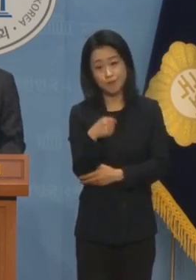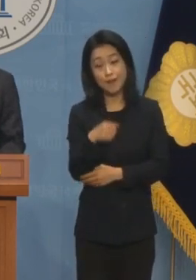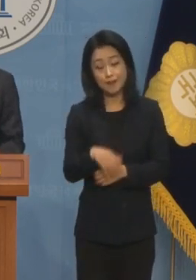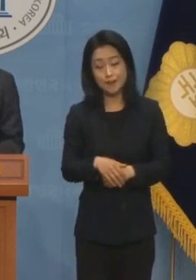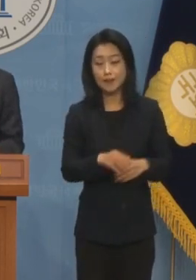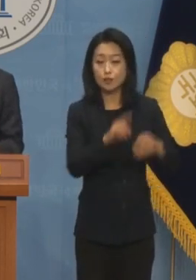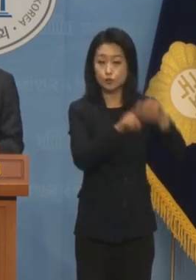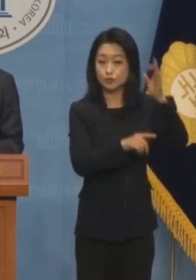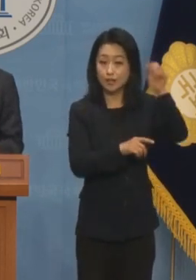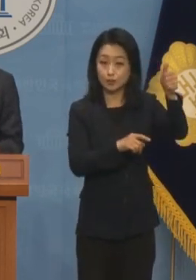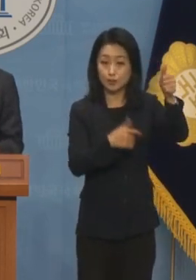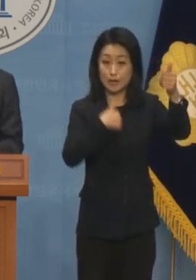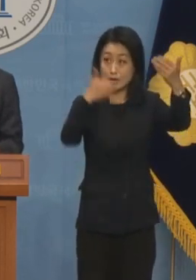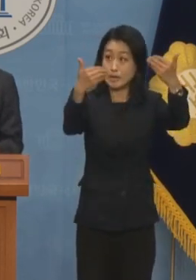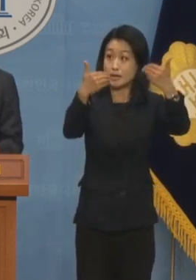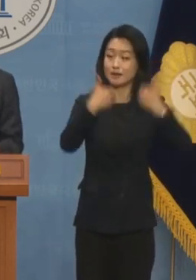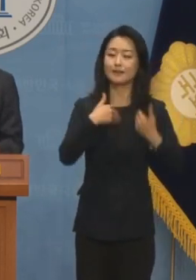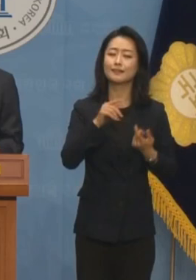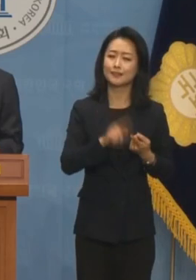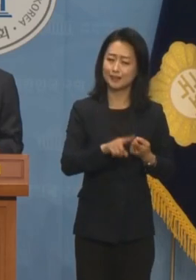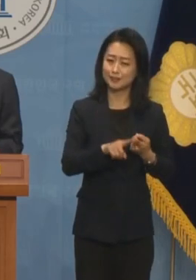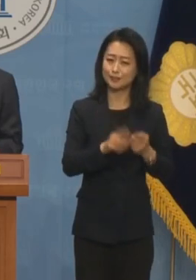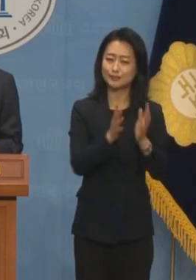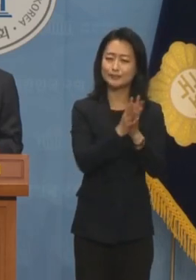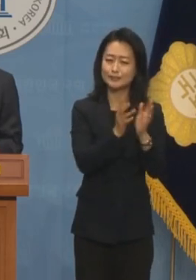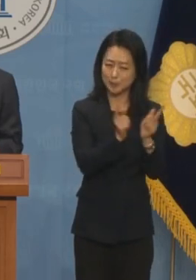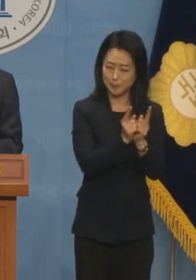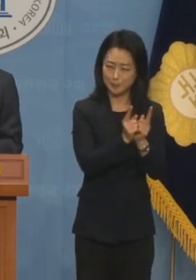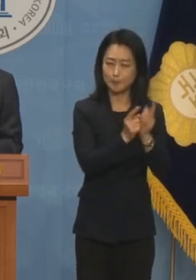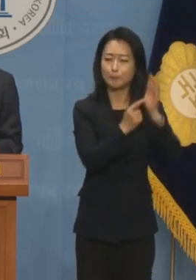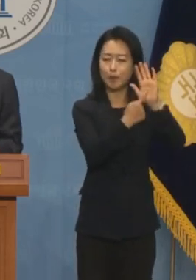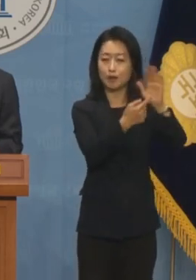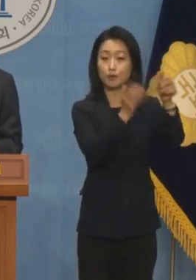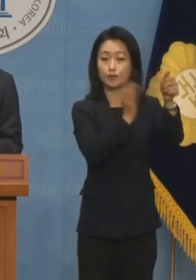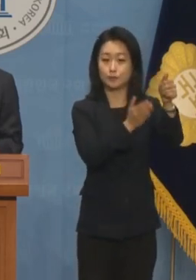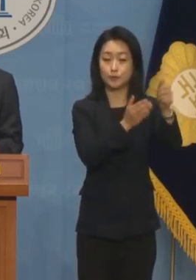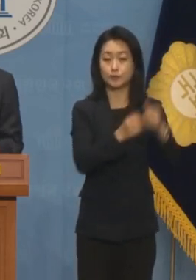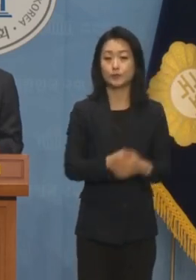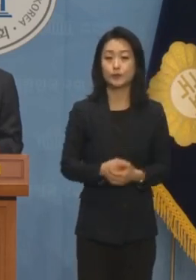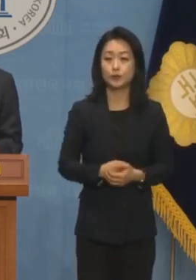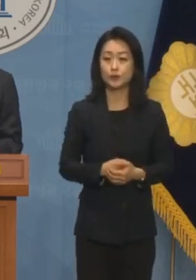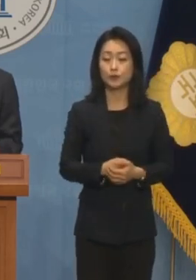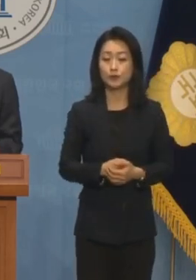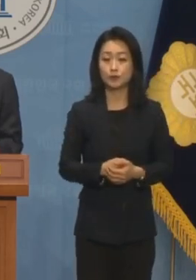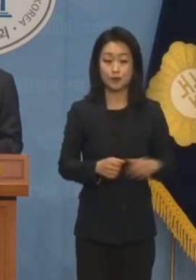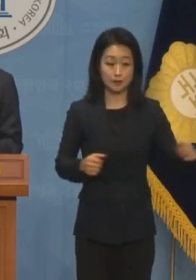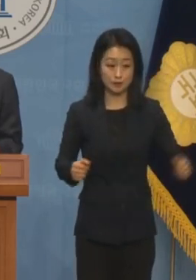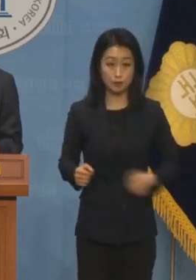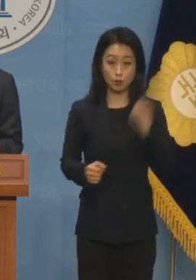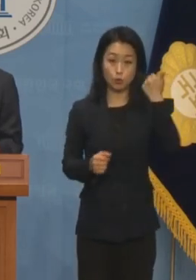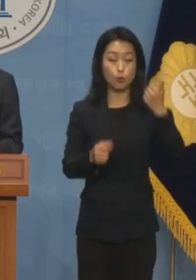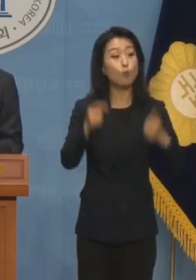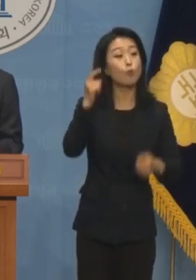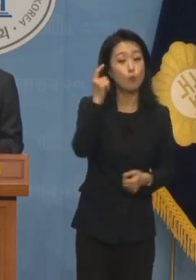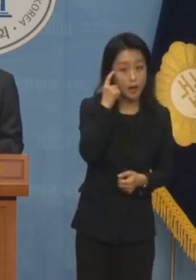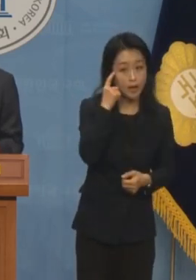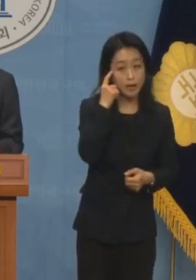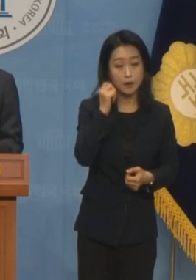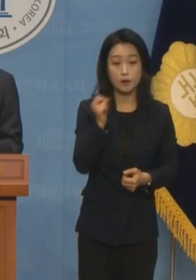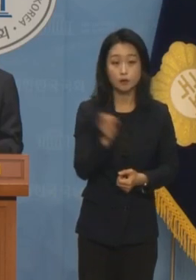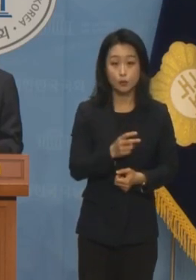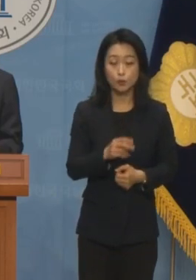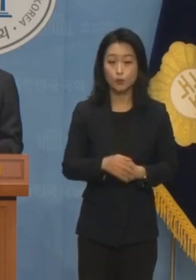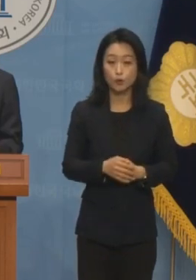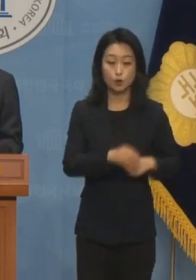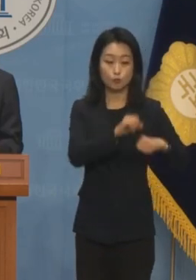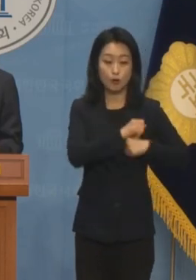대통령이 자신을 향하고 있는 의혹에 대해 직접 밝혀야 합니다. 경로의 실체가 무엇인지,